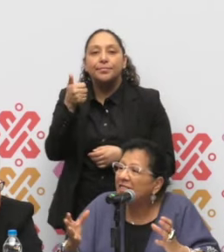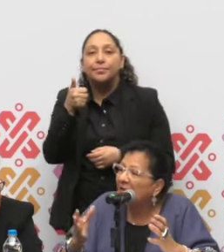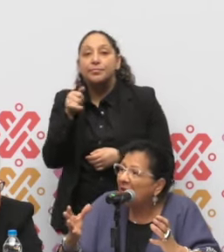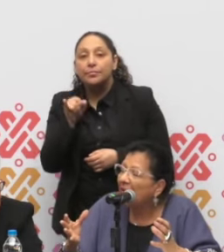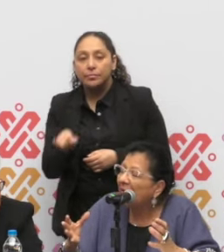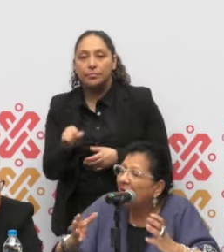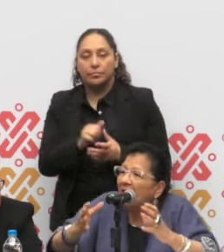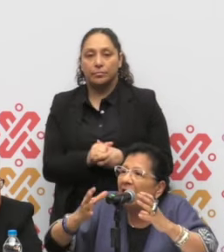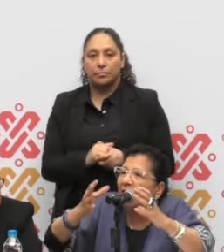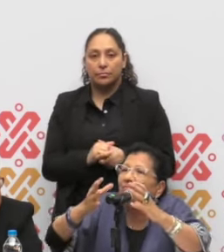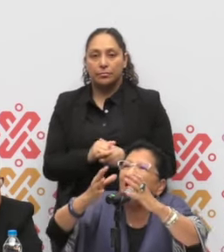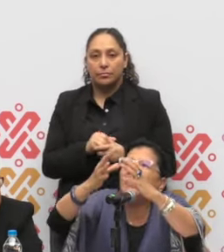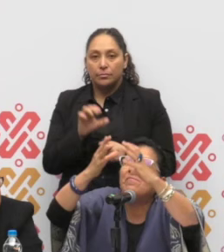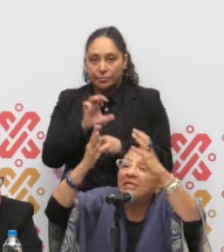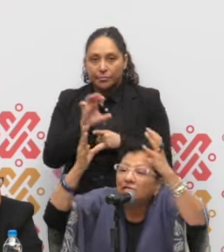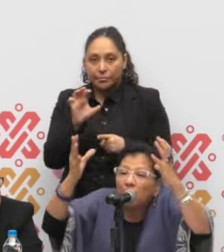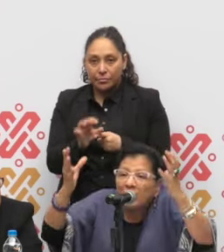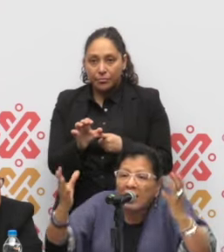entonces